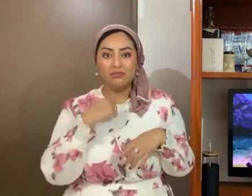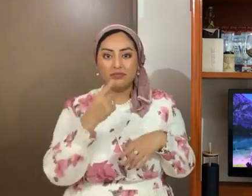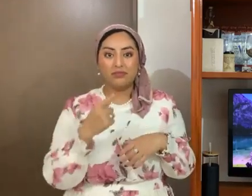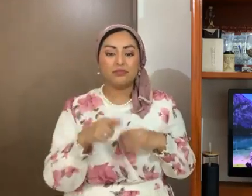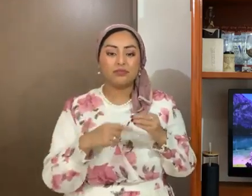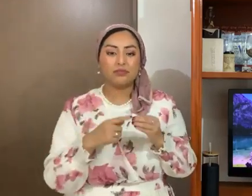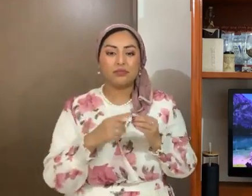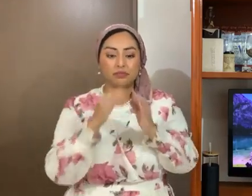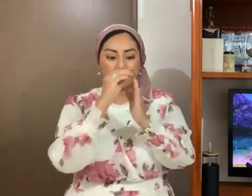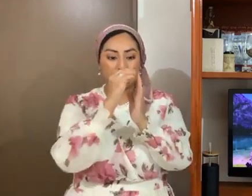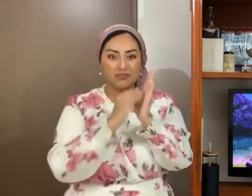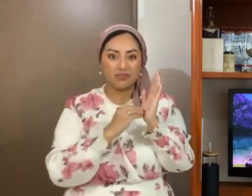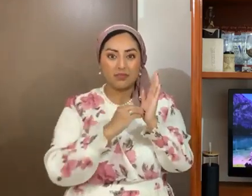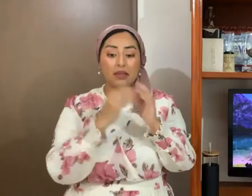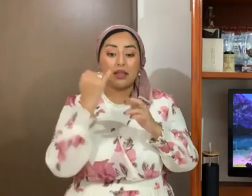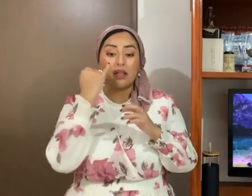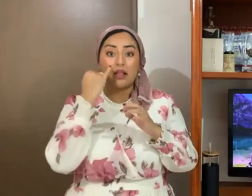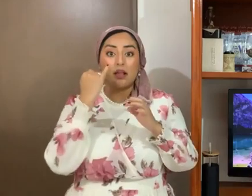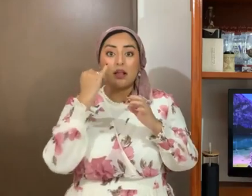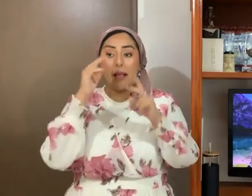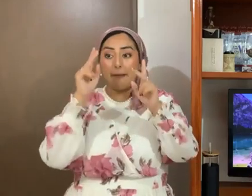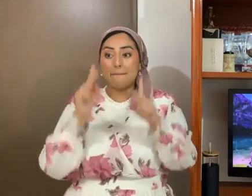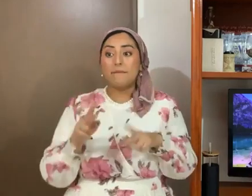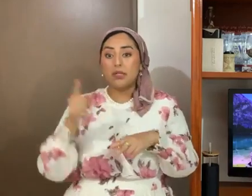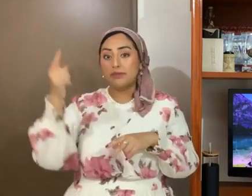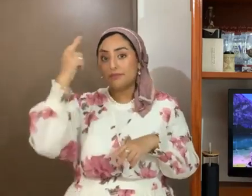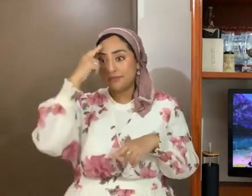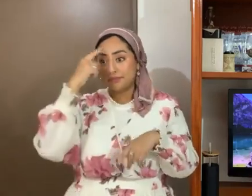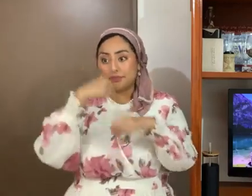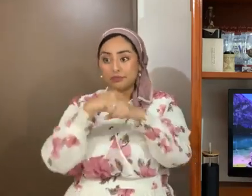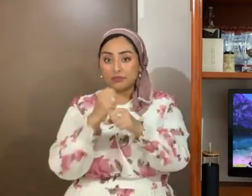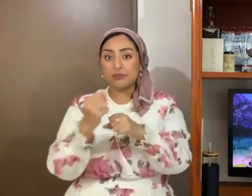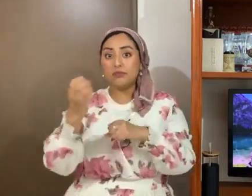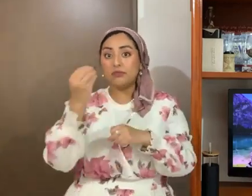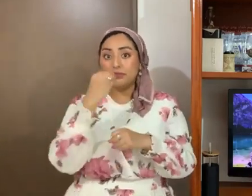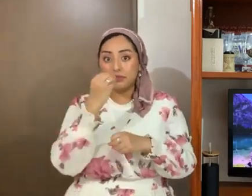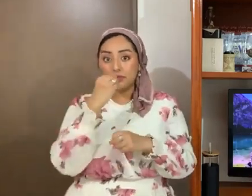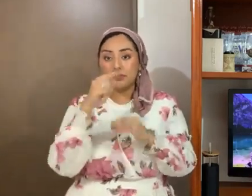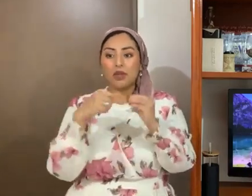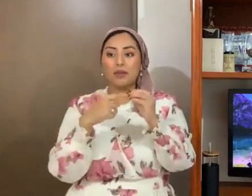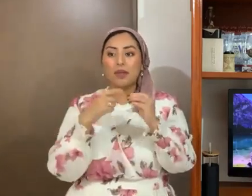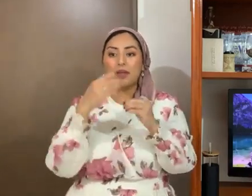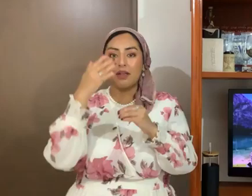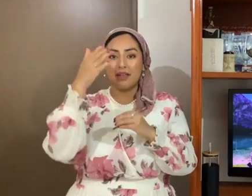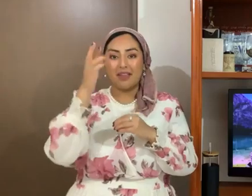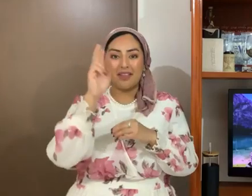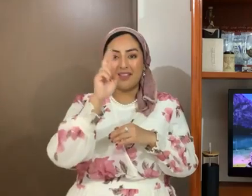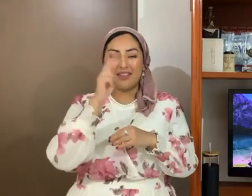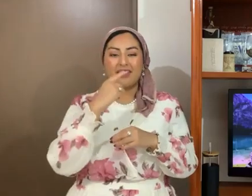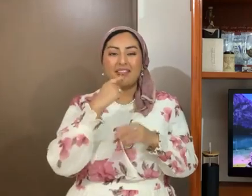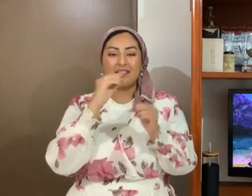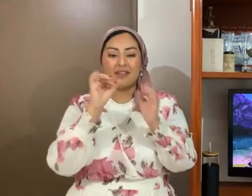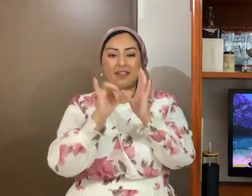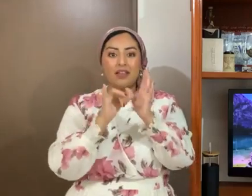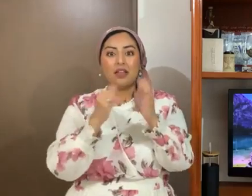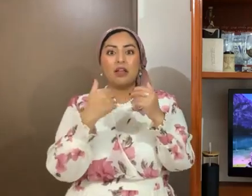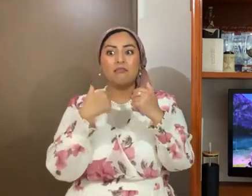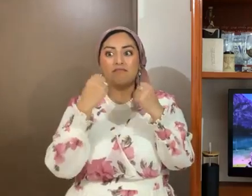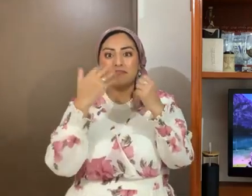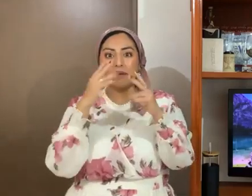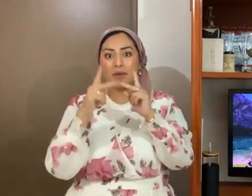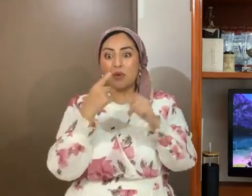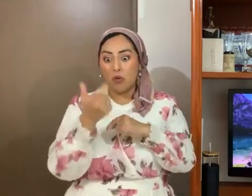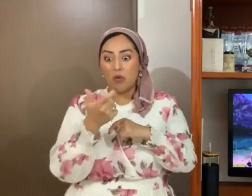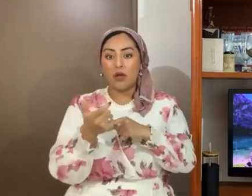platicaba de la receta. Y si una persona cree que por hacer alimentos del apocalipsis, como les dicen en YouTube y que tienen millones